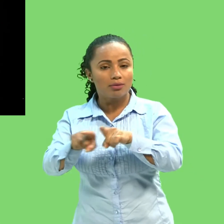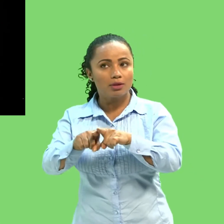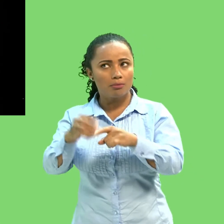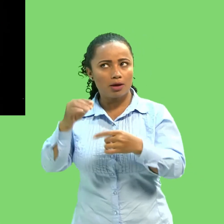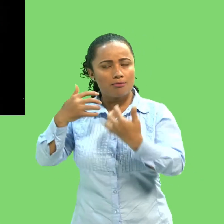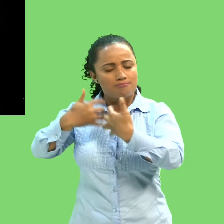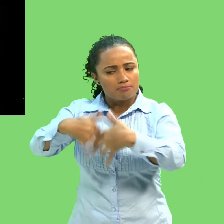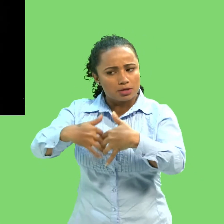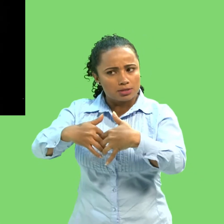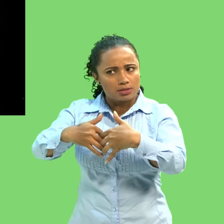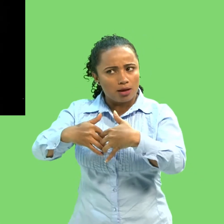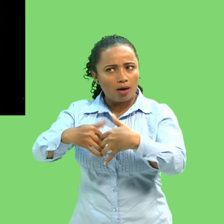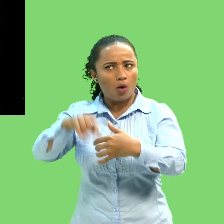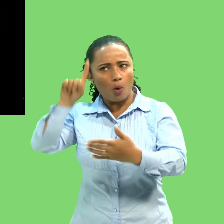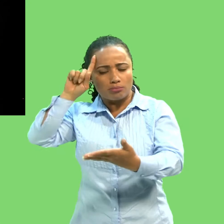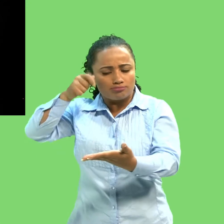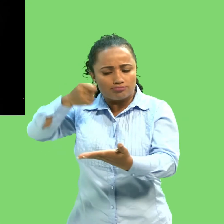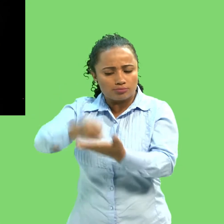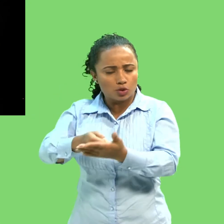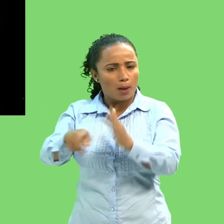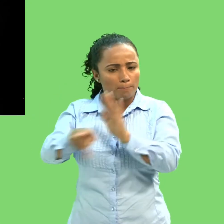sejam elas políticas,